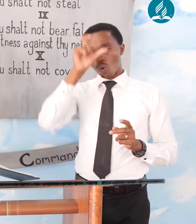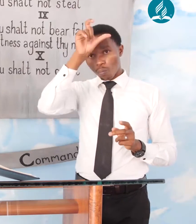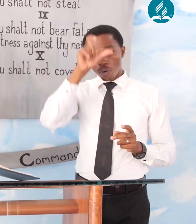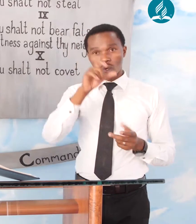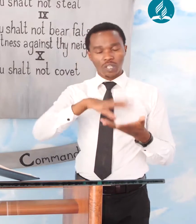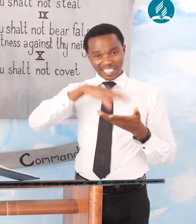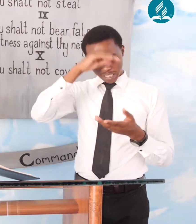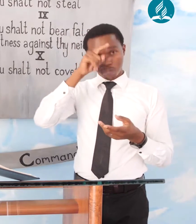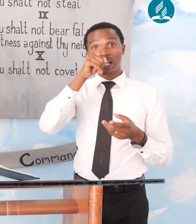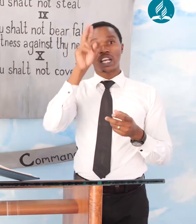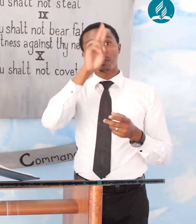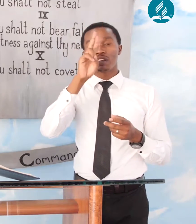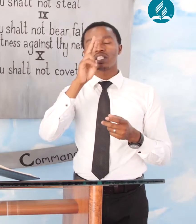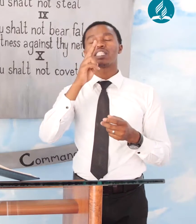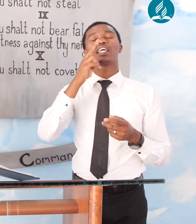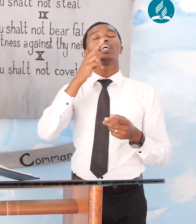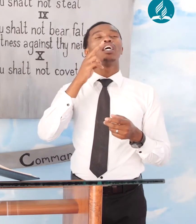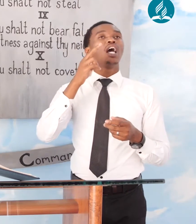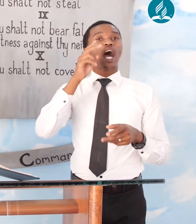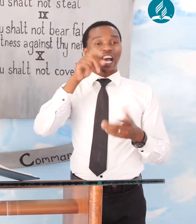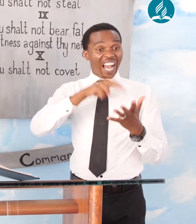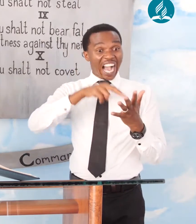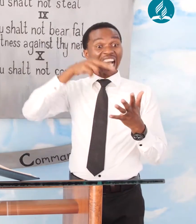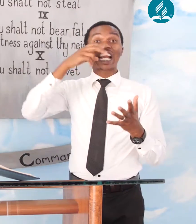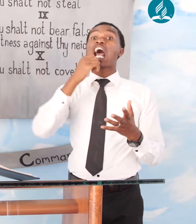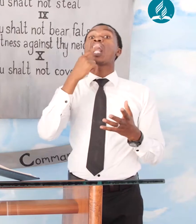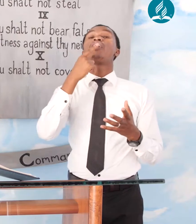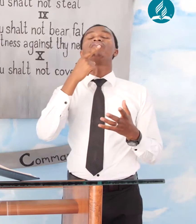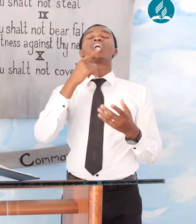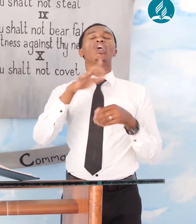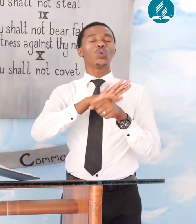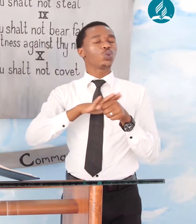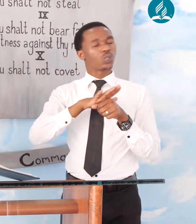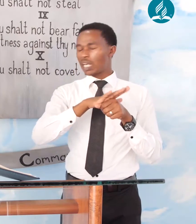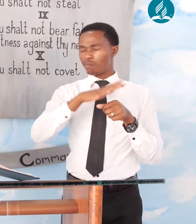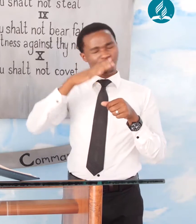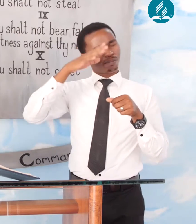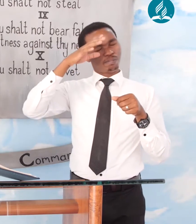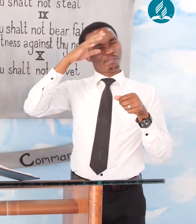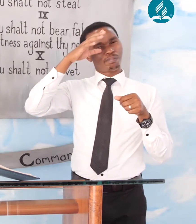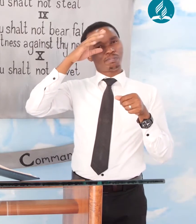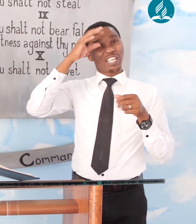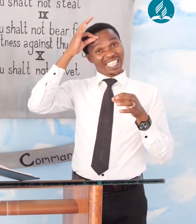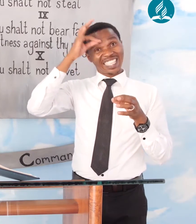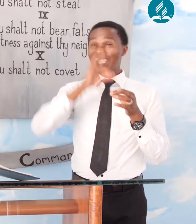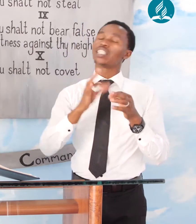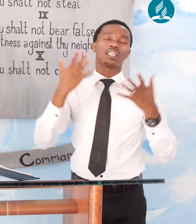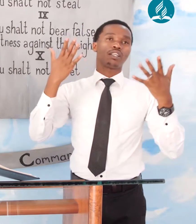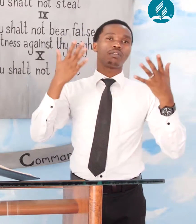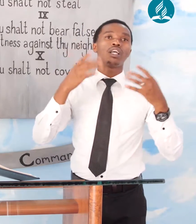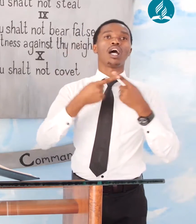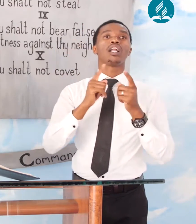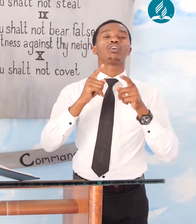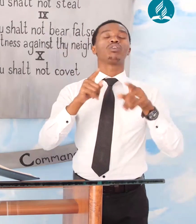aravuga rikijyana abafite confidence abahagaze neza ku maguru yombi rero muri kiriya gihe umuntu